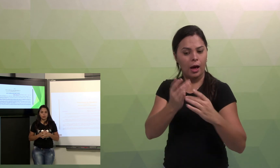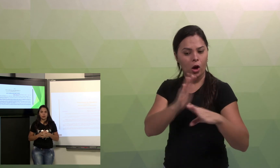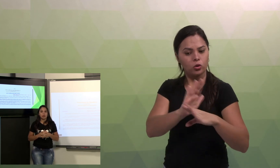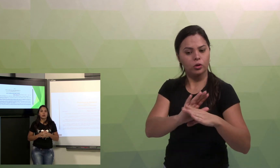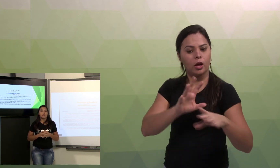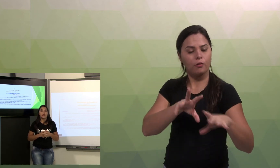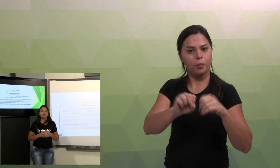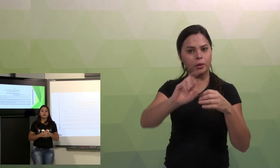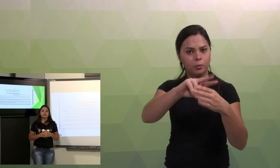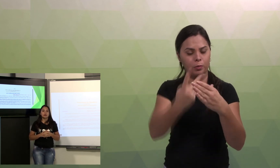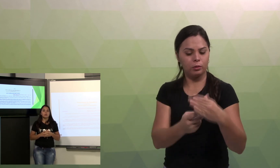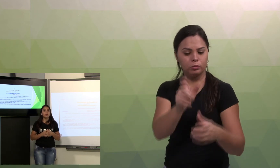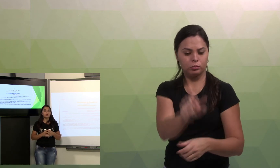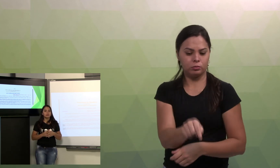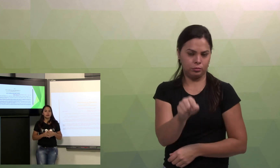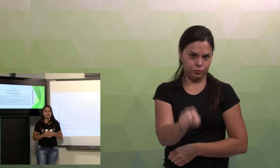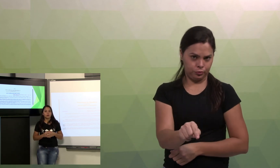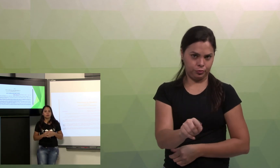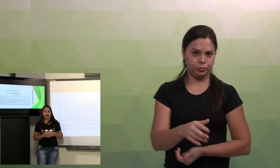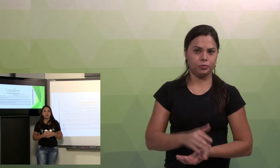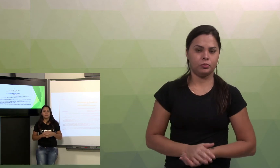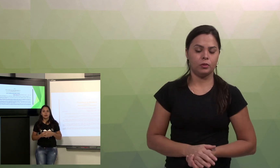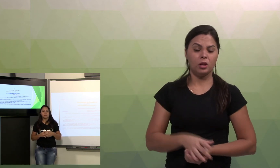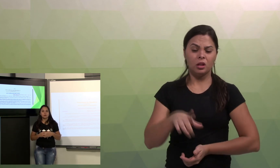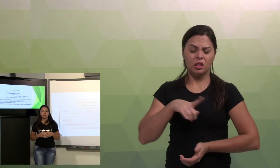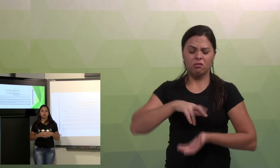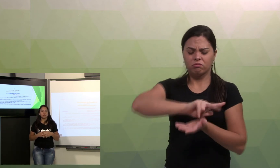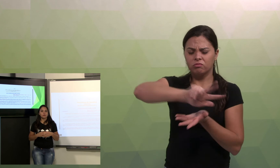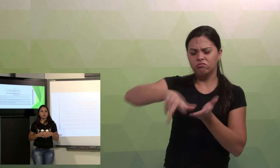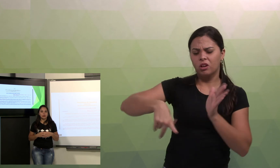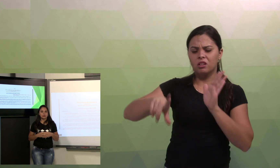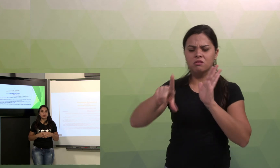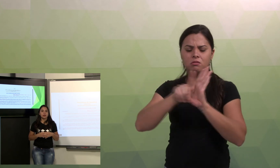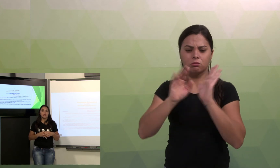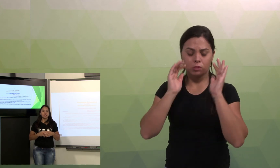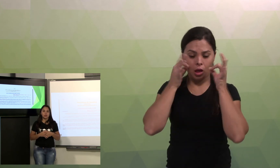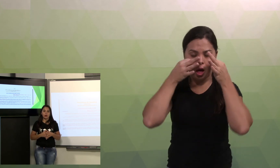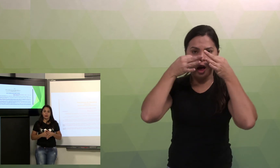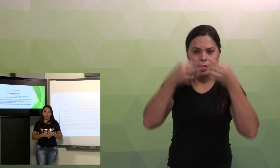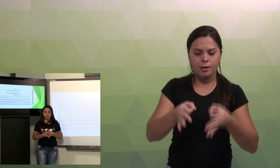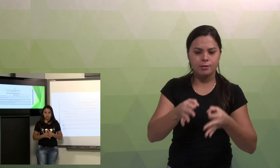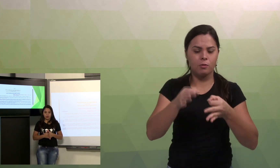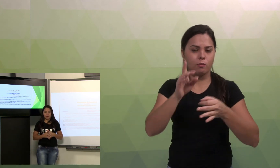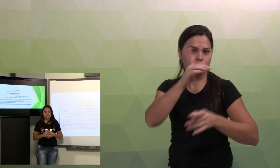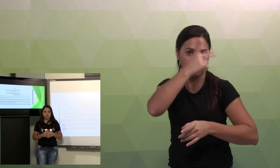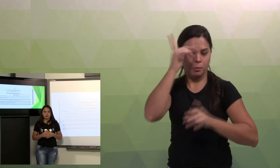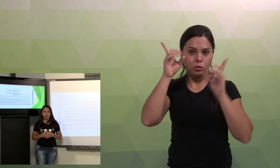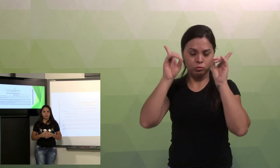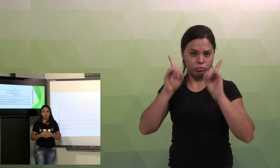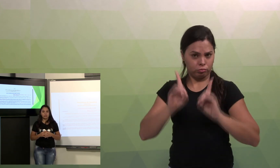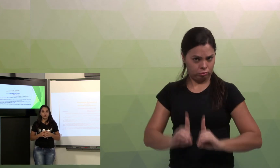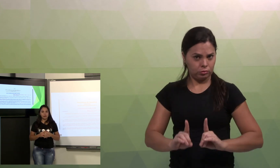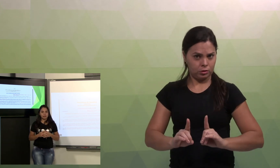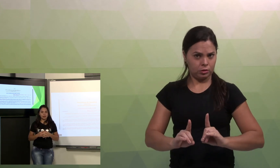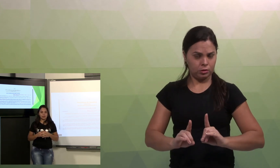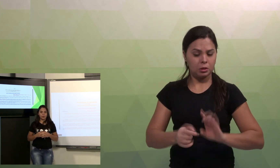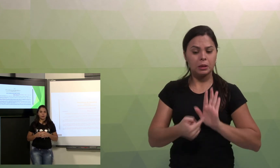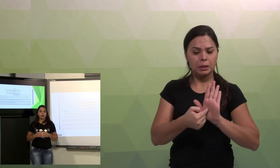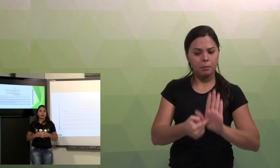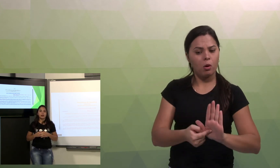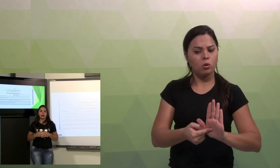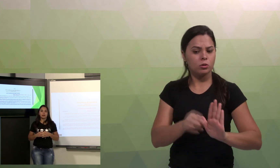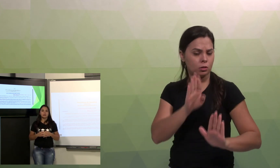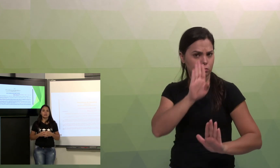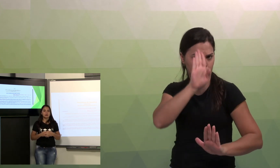bilíngue. Existem muitas leis voltadas para as pessoas com deficiência, indicando a necessidade de